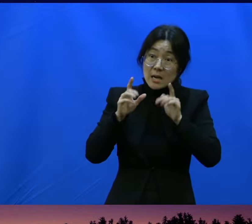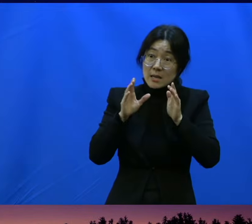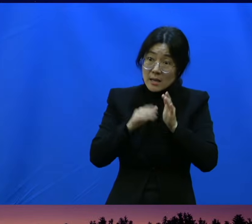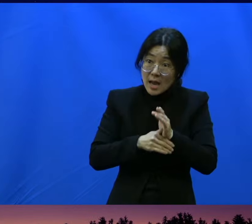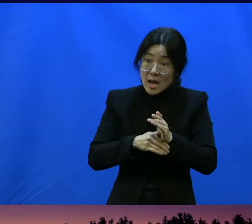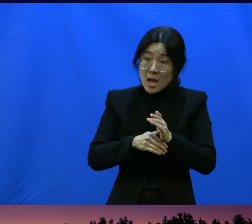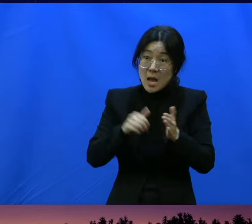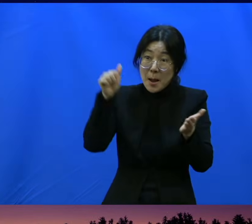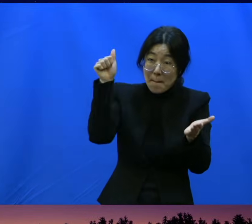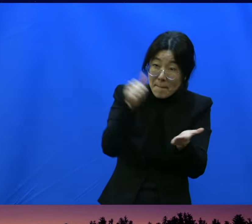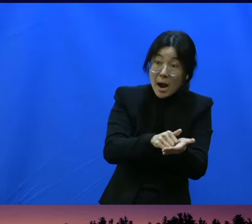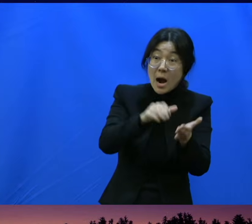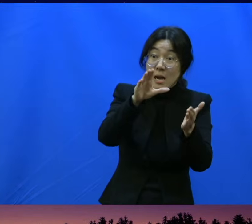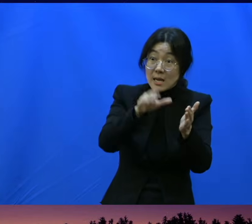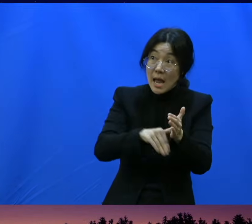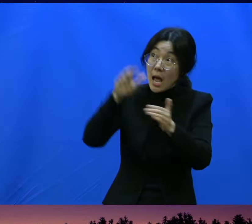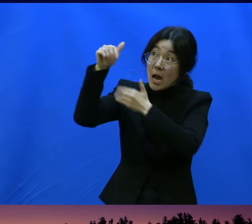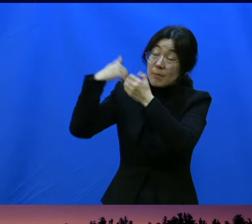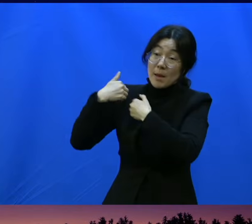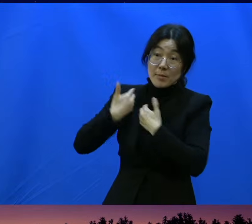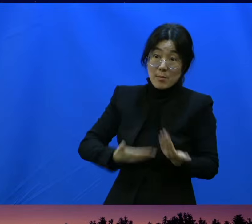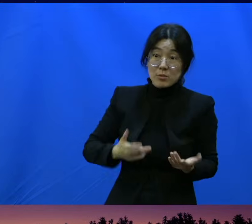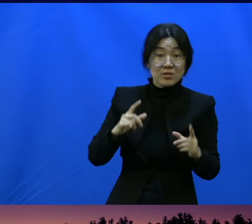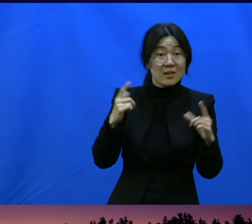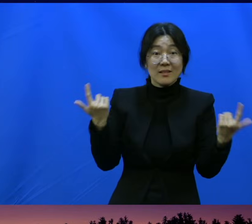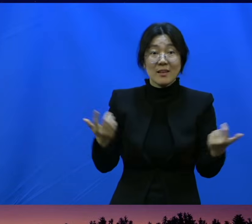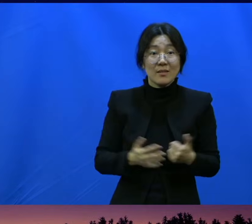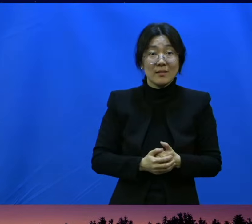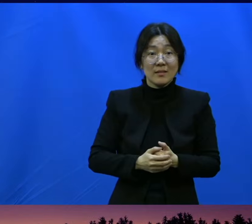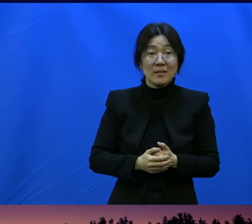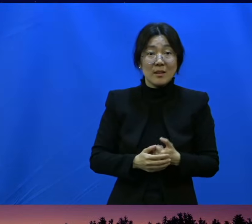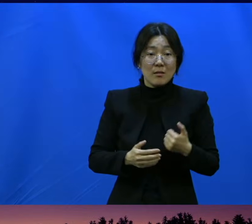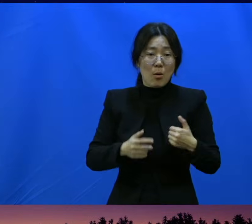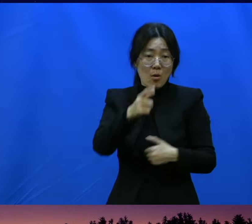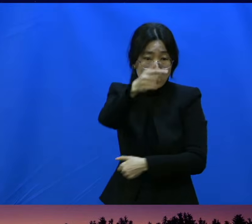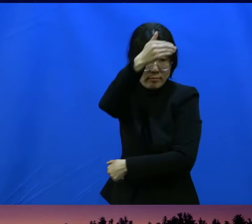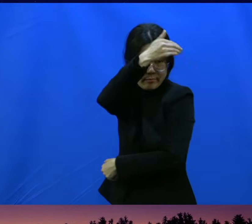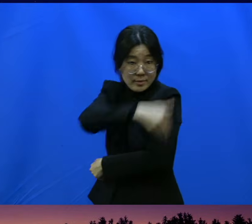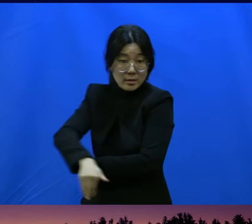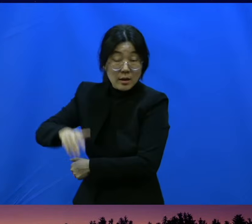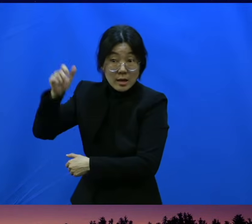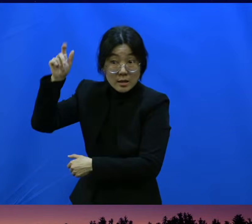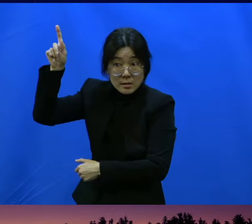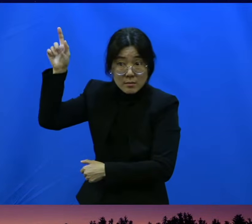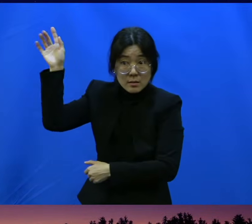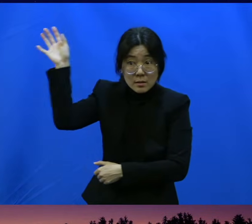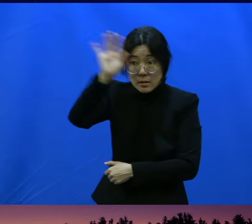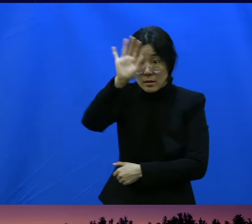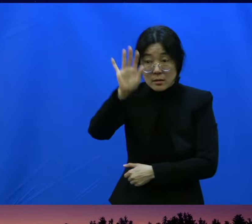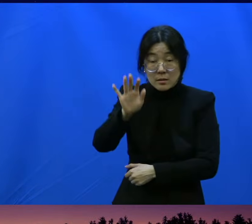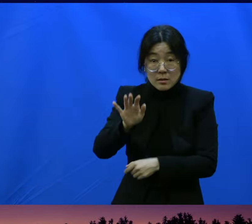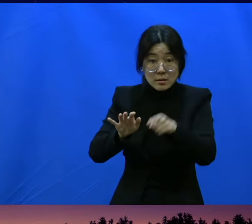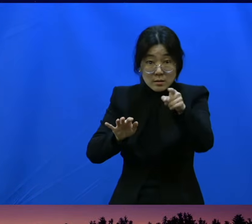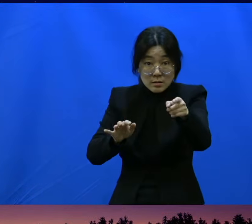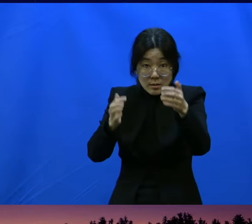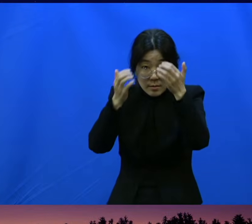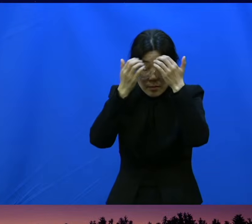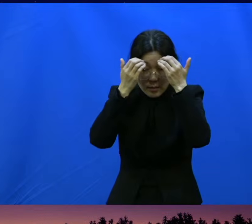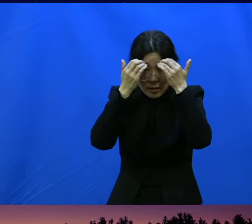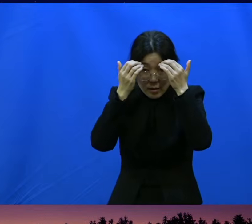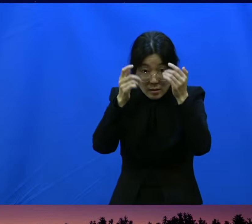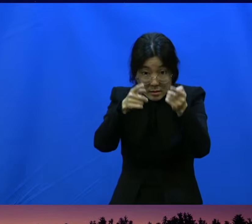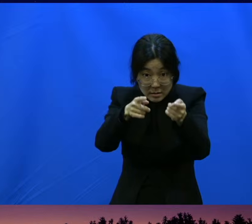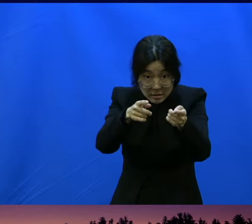여러분, 위기의 순간이 왔을 때가 중요해요. 하나님은 위기를 매우 유용하게 사용하시는 분입니다. 인생의 혹독한 상황